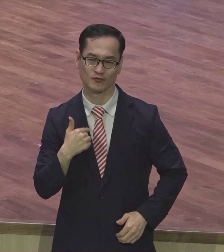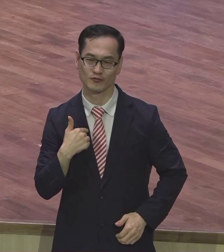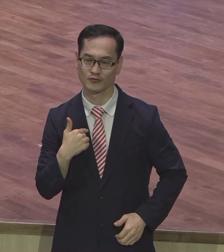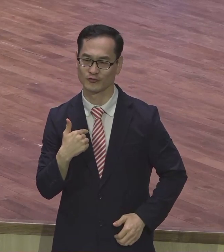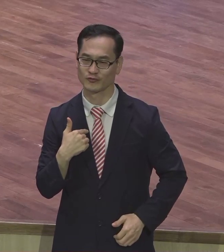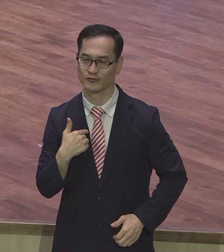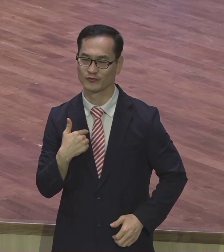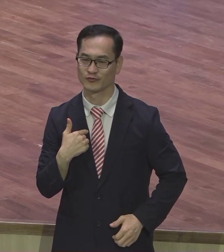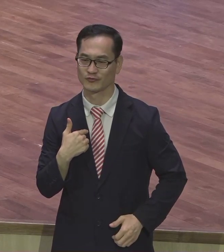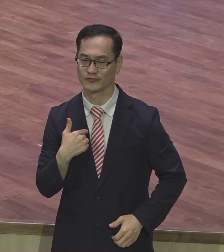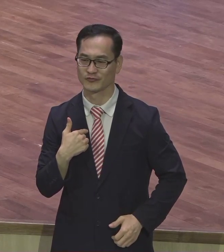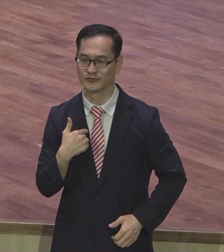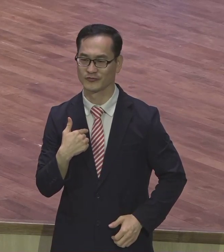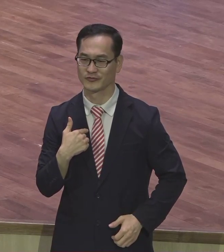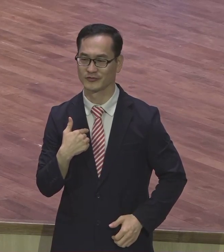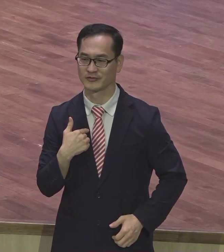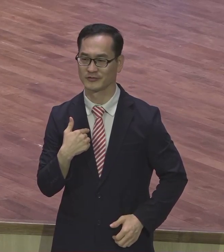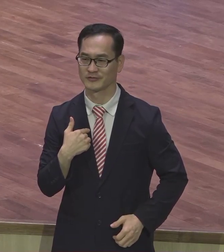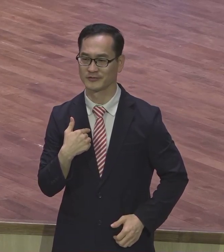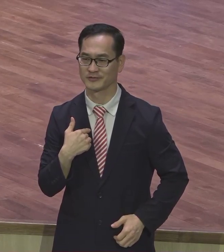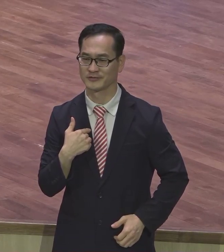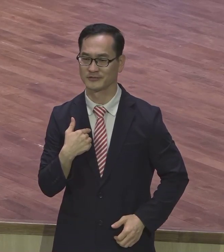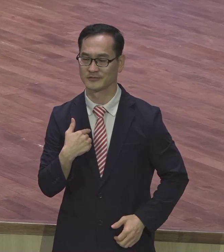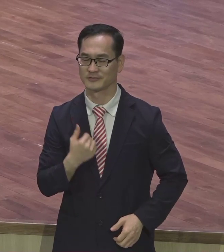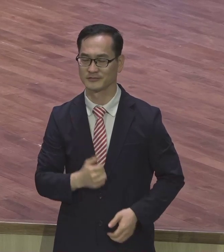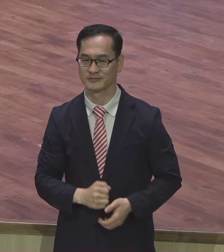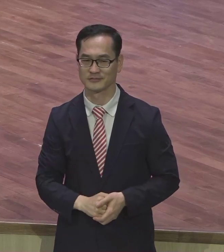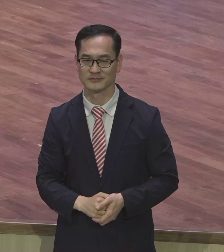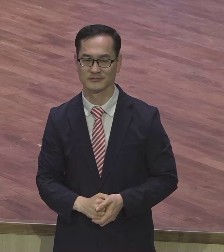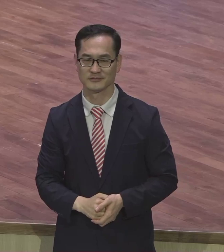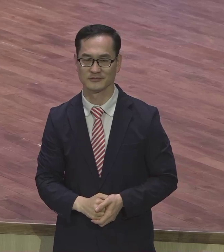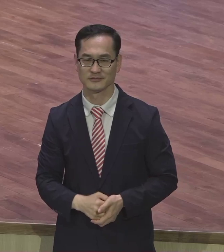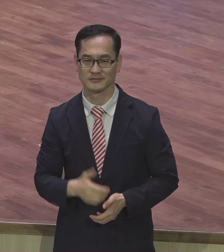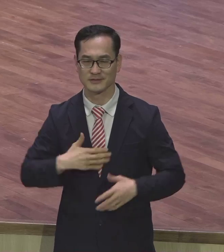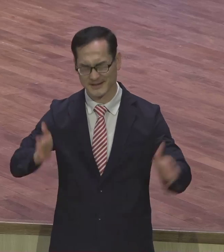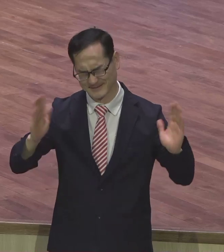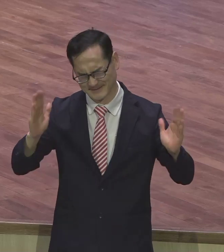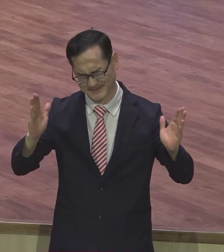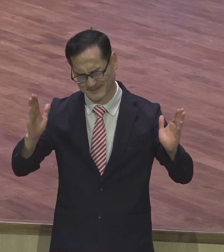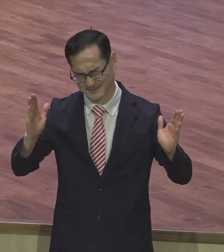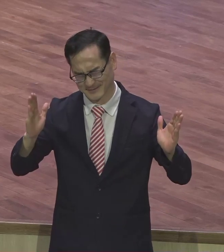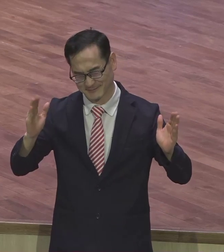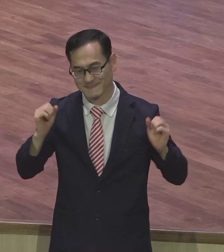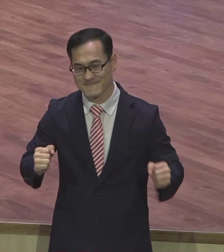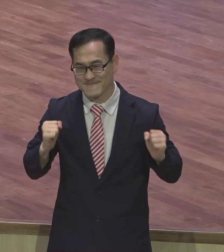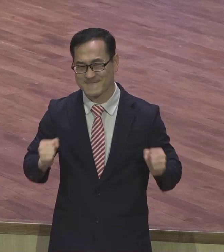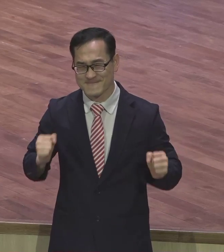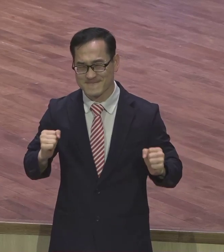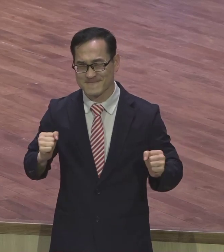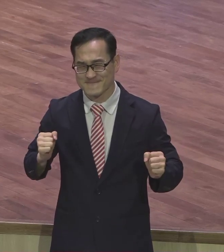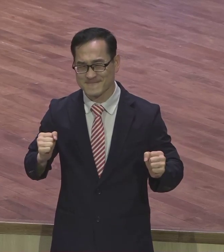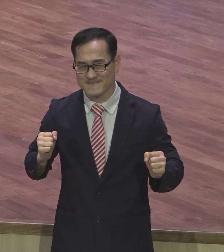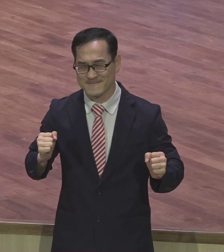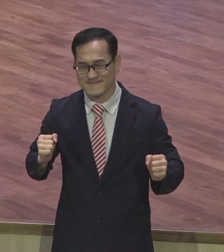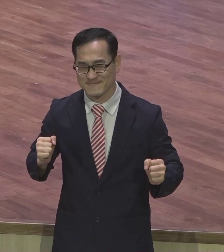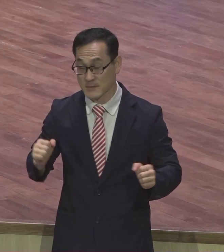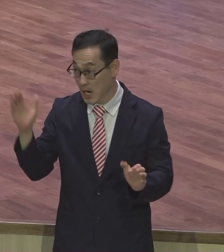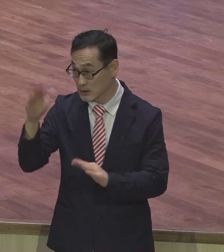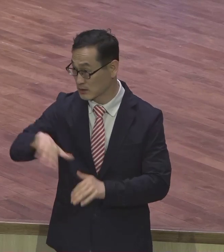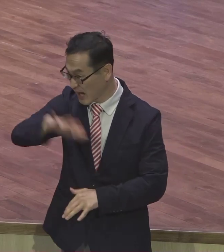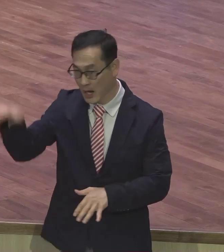개교 기념일 때 마라톤 달리를 하는데 제가 1등으로 달렸어요. 전 학생이 다 뛰는데